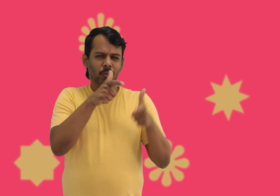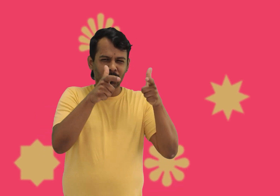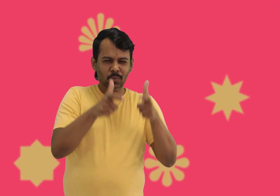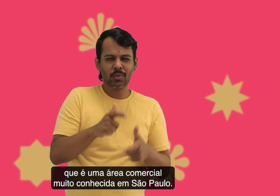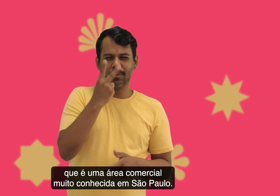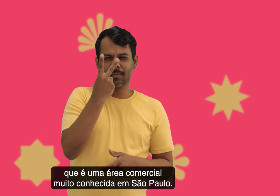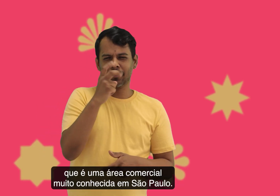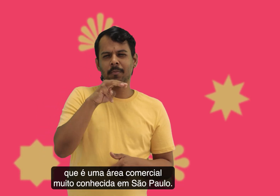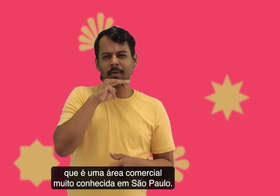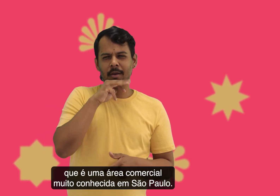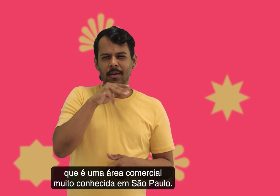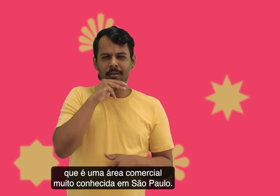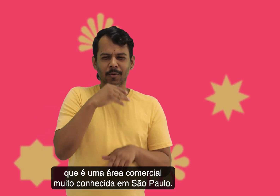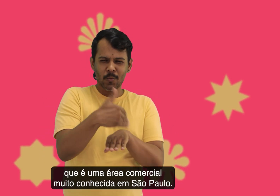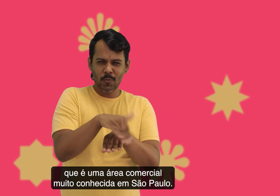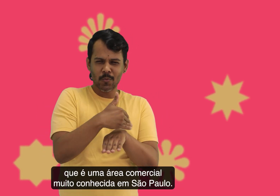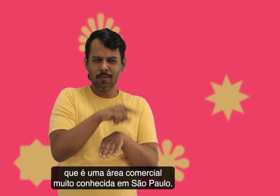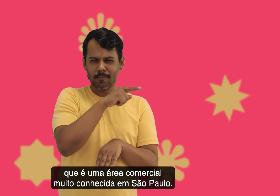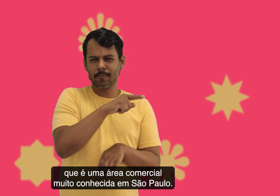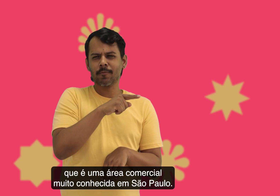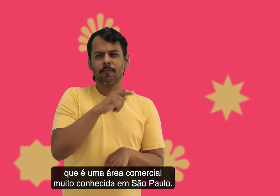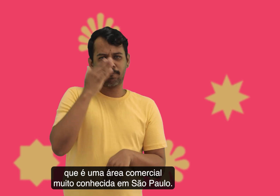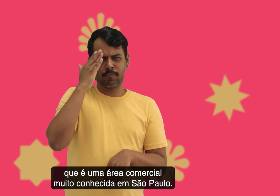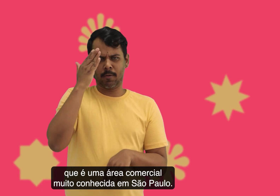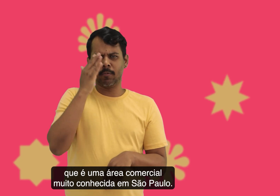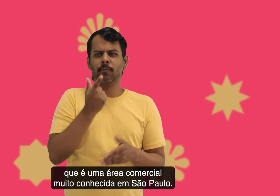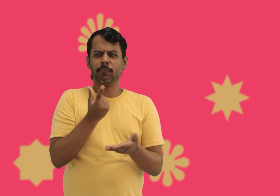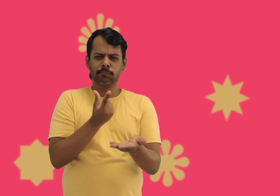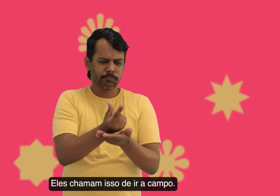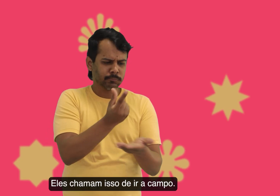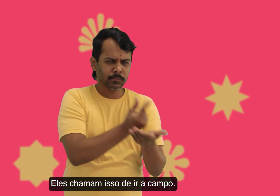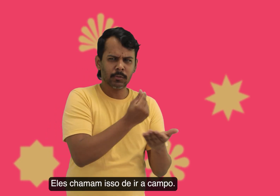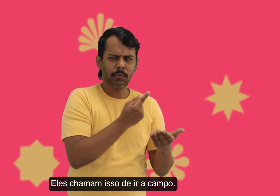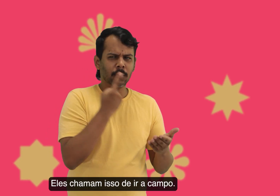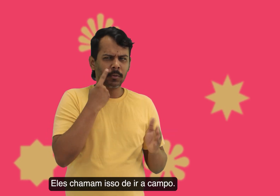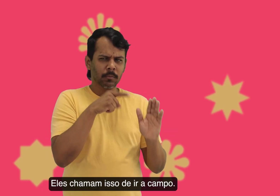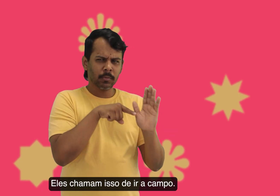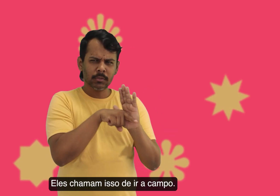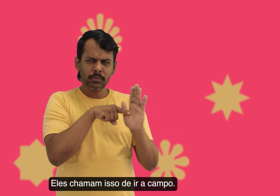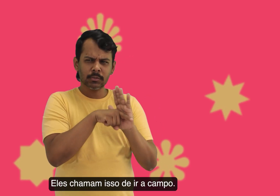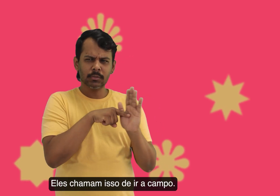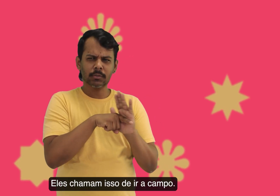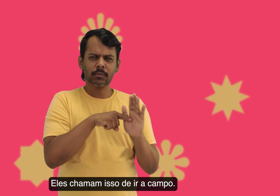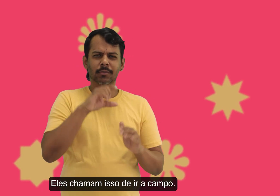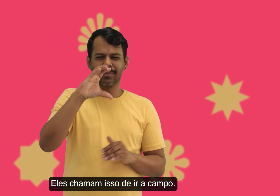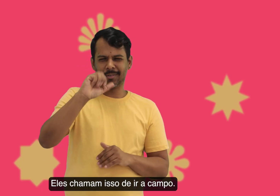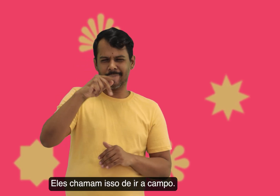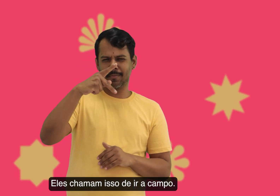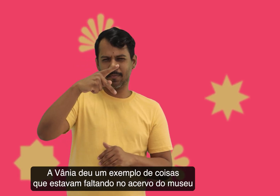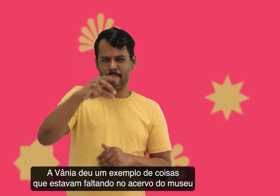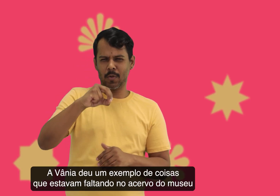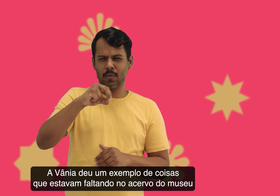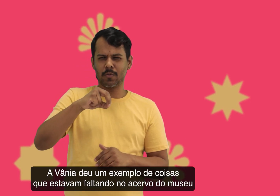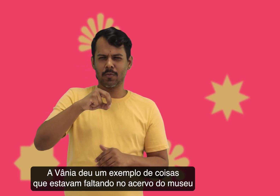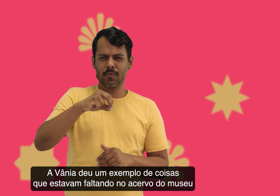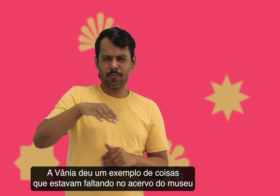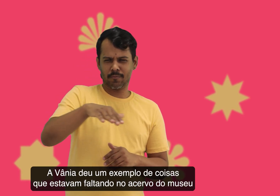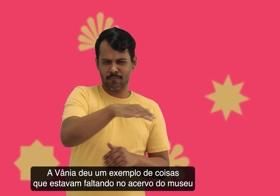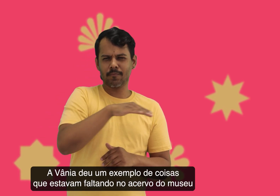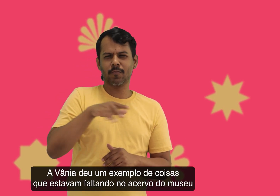Março, que é uma área comercial muito conhecida em São Paulo. Eles chamam isso de ir a campo. A Vânia deu um exemplo